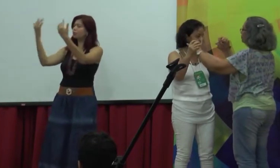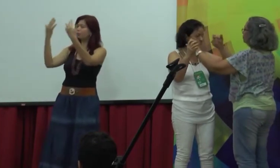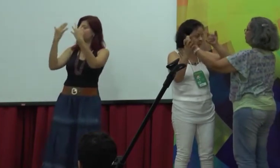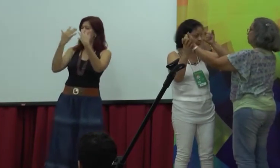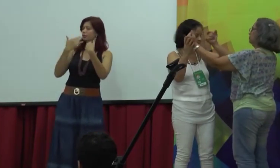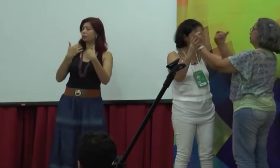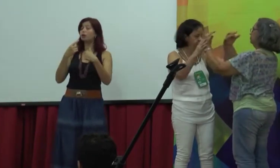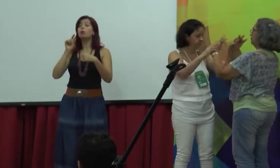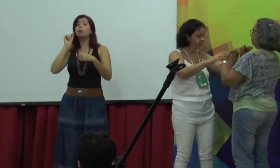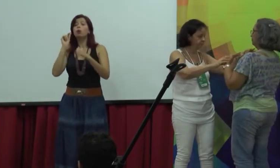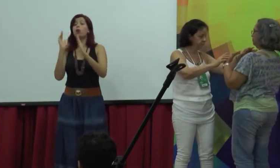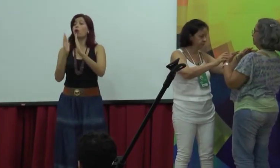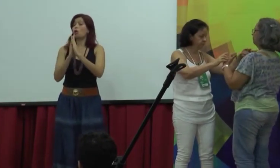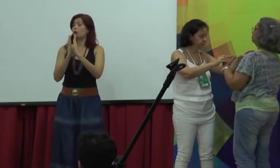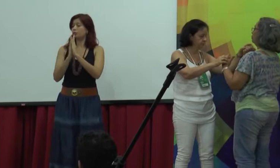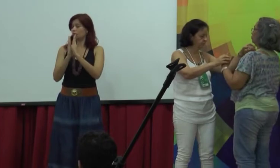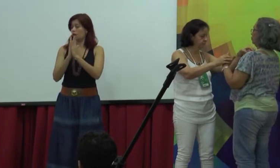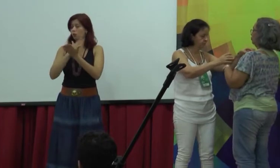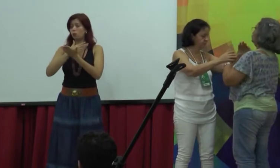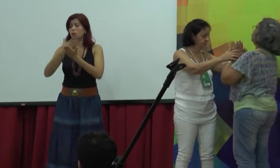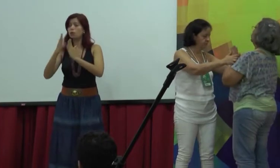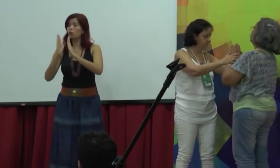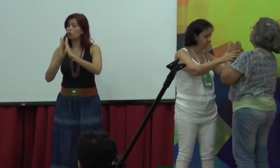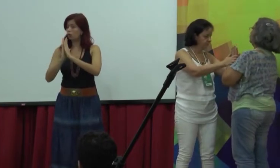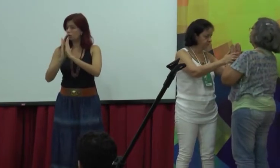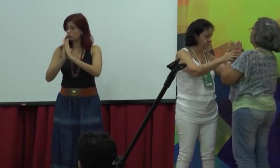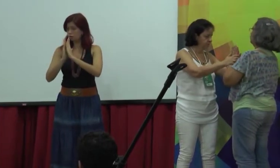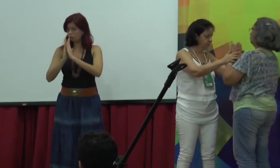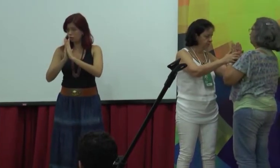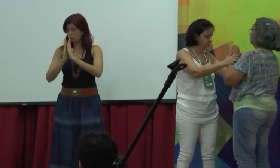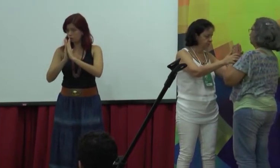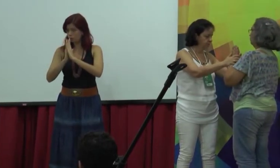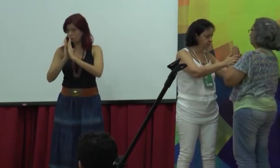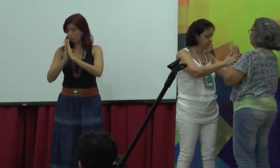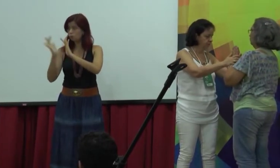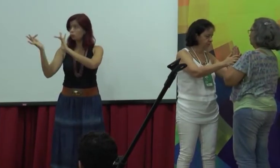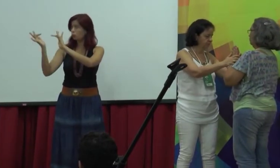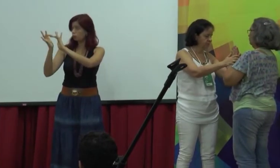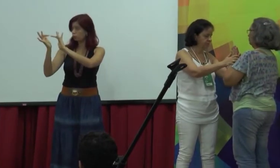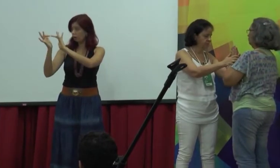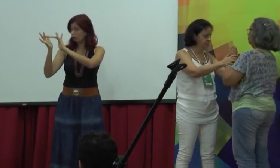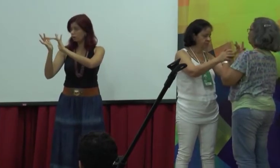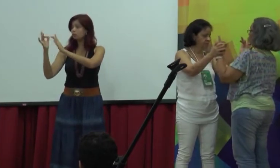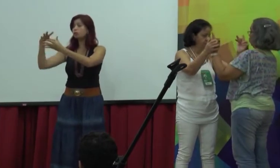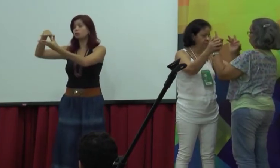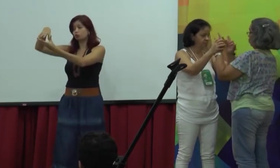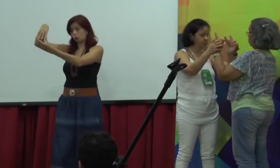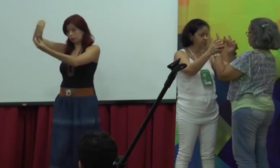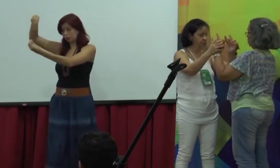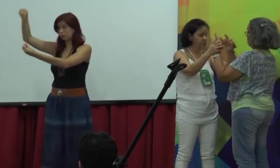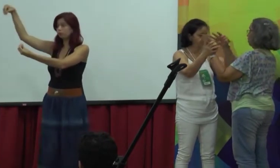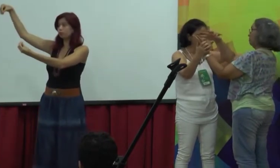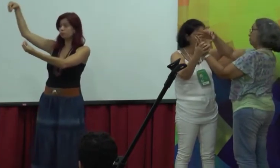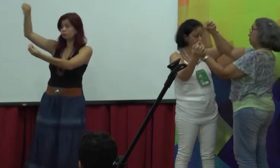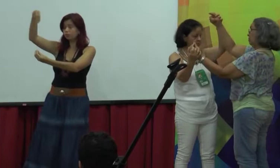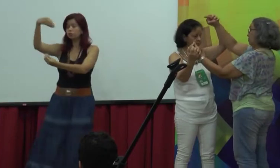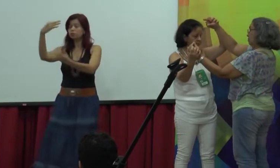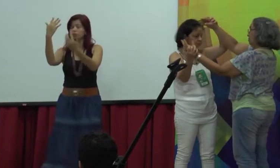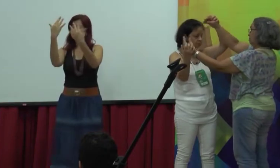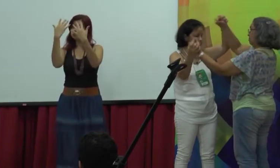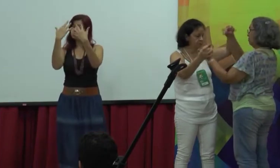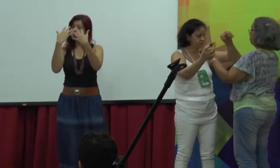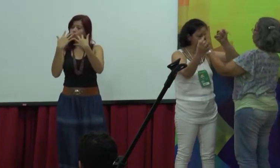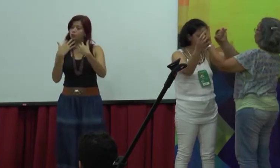informa para o médium, através da oração, da prece, esse contato do espírito